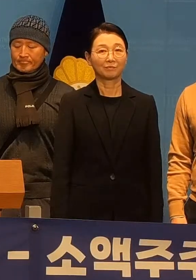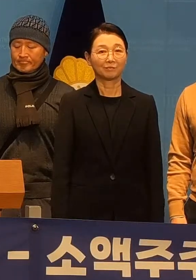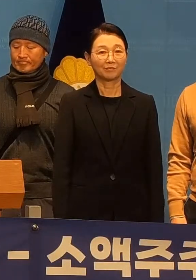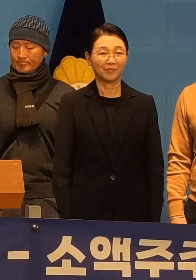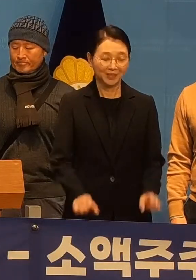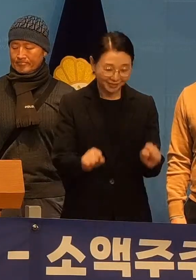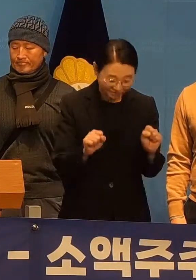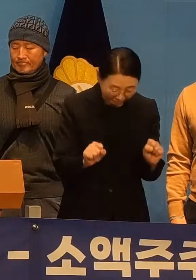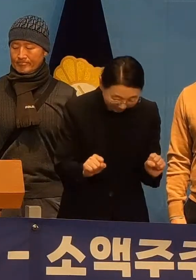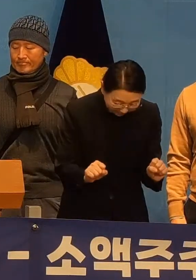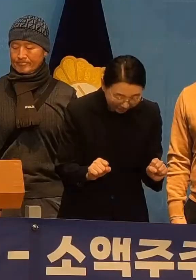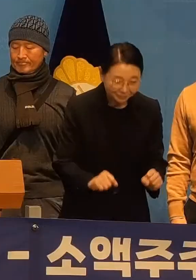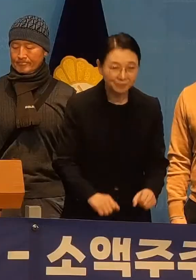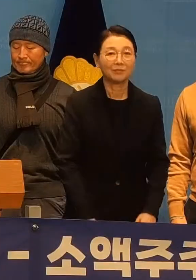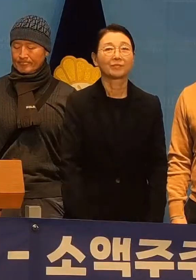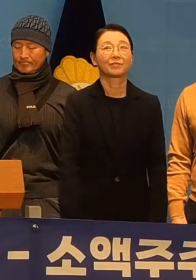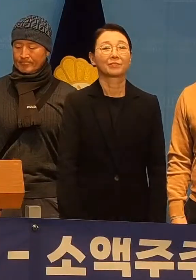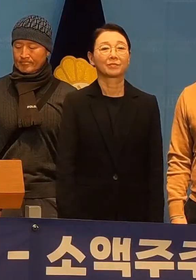안녕하십니까.